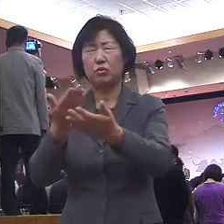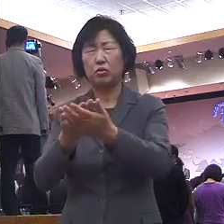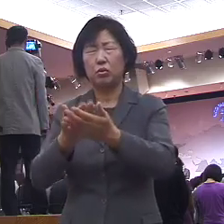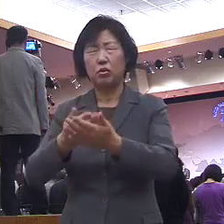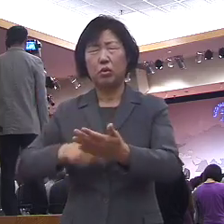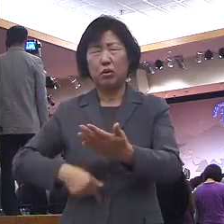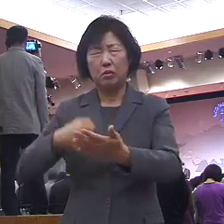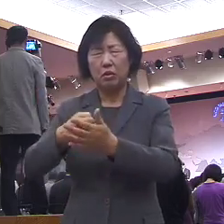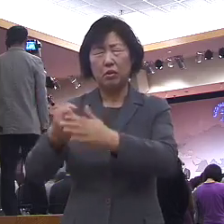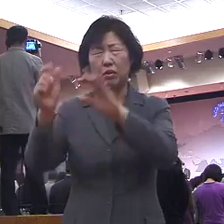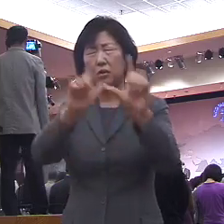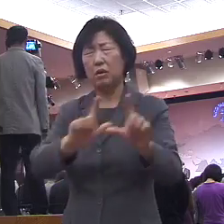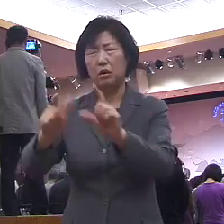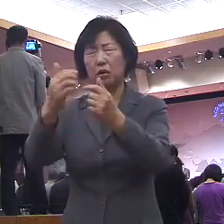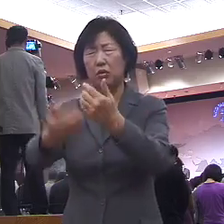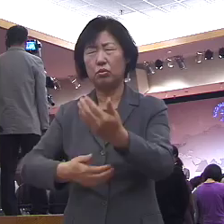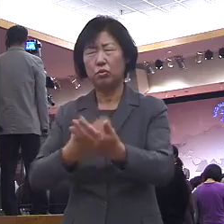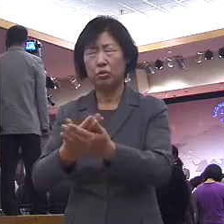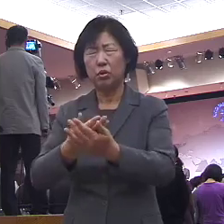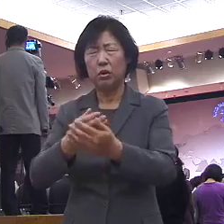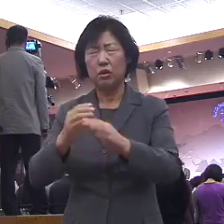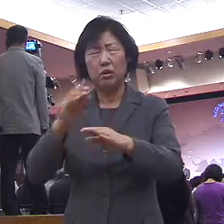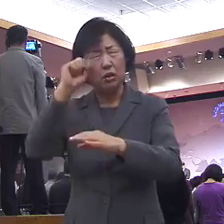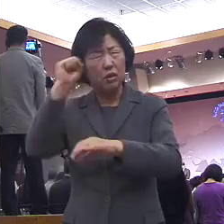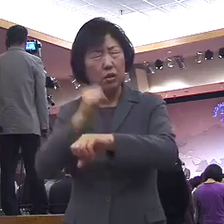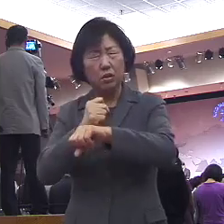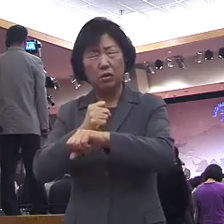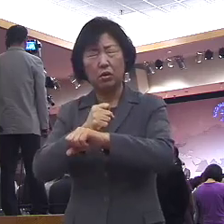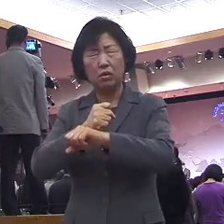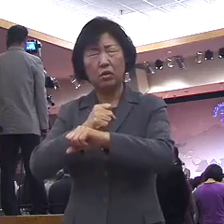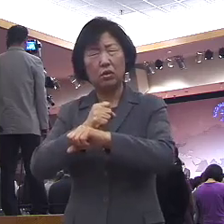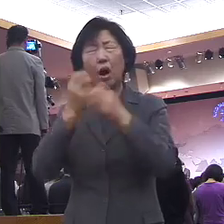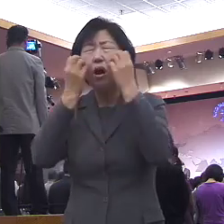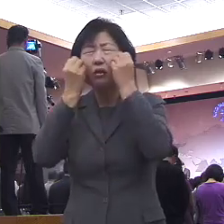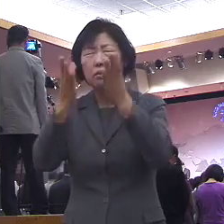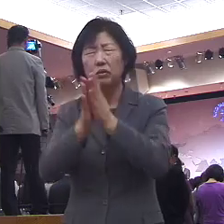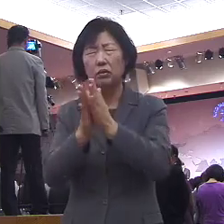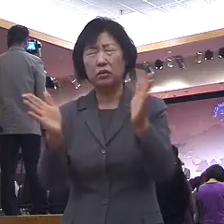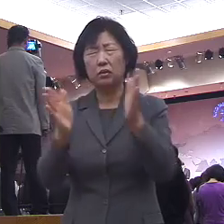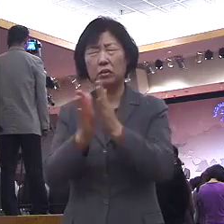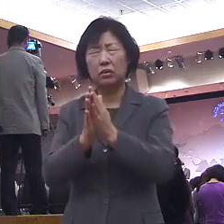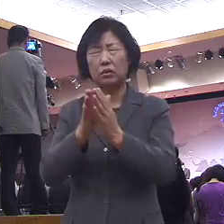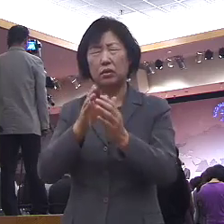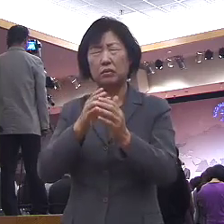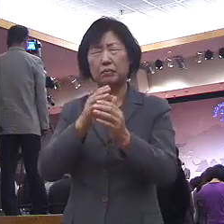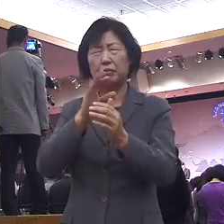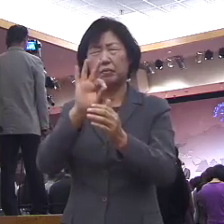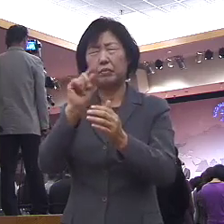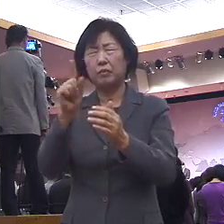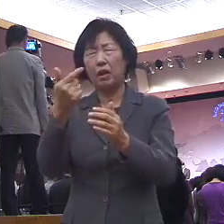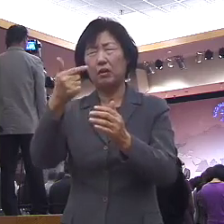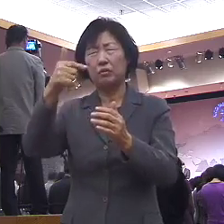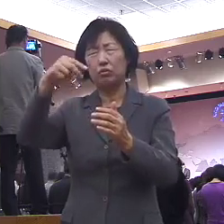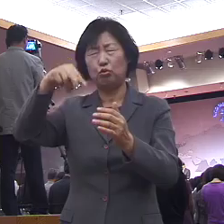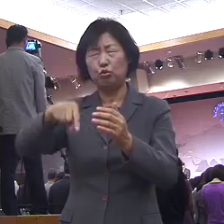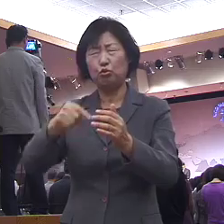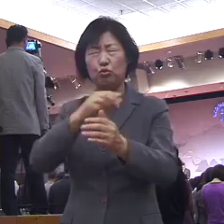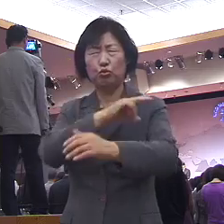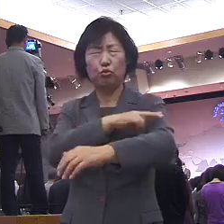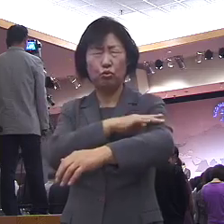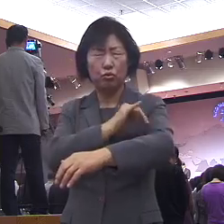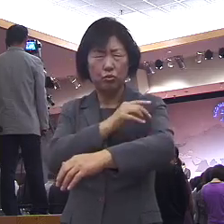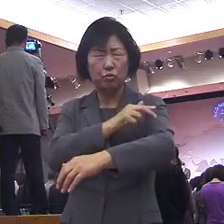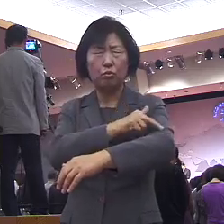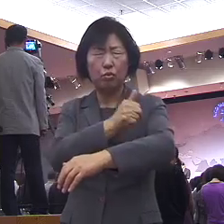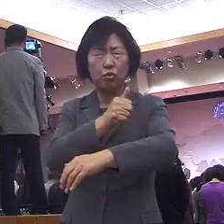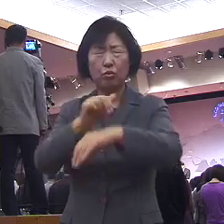삶을 살게 하소서. 아멘. 이제 새로 임명되는 안수집사, 권사, 장로님들을 교회에 추천합니다. 지난 여러 주 동안 많은